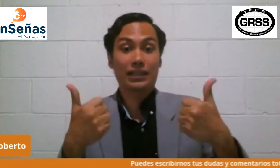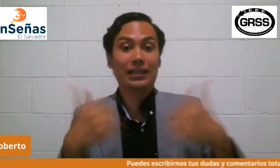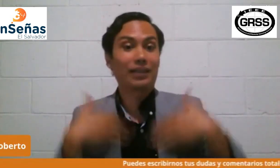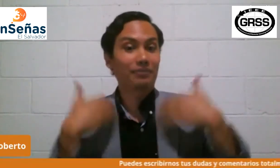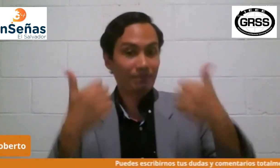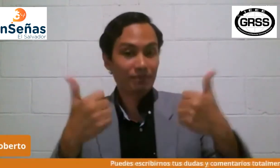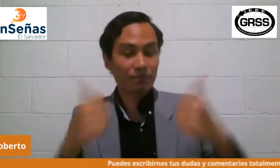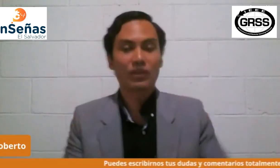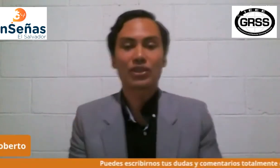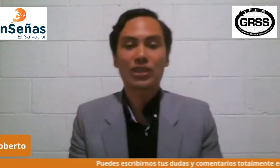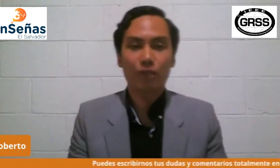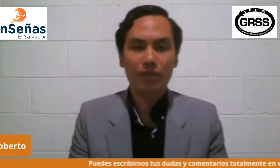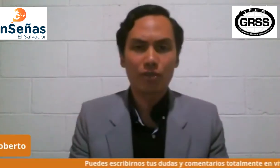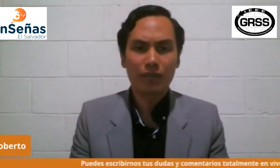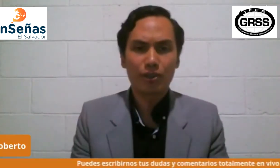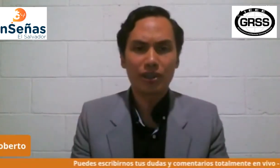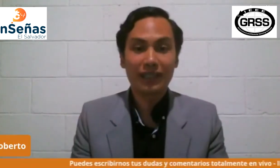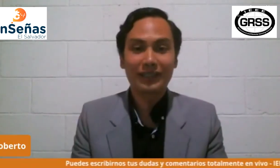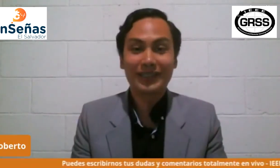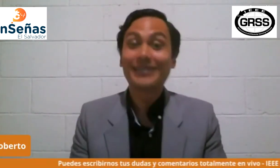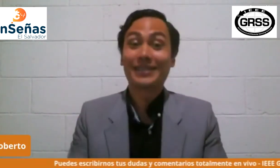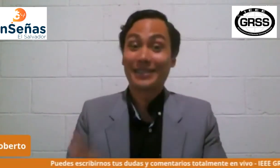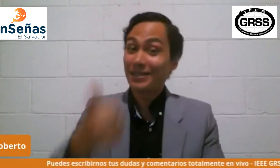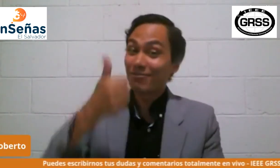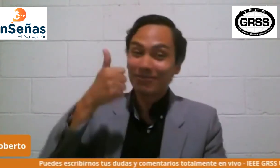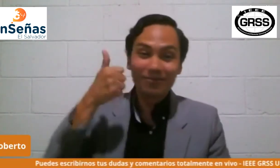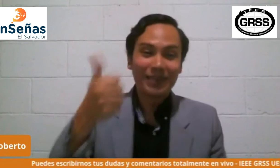Aquí, ¿qué tal? Entonces podemos responder